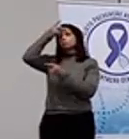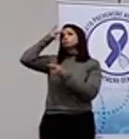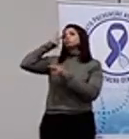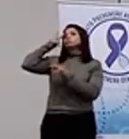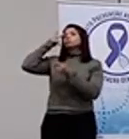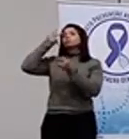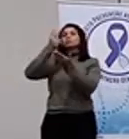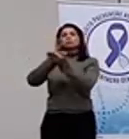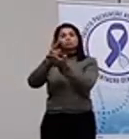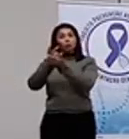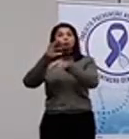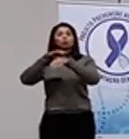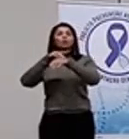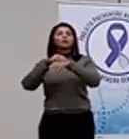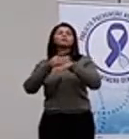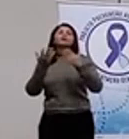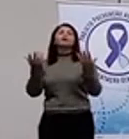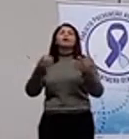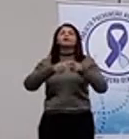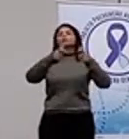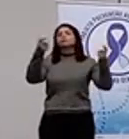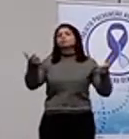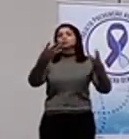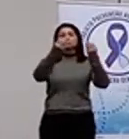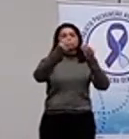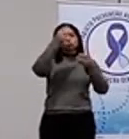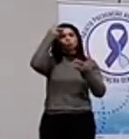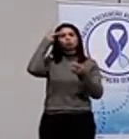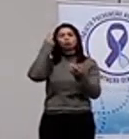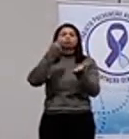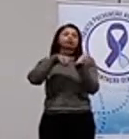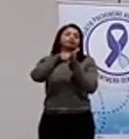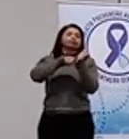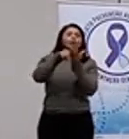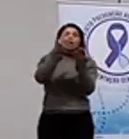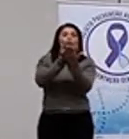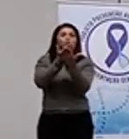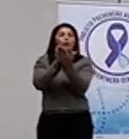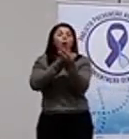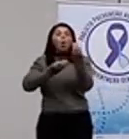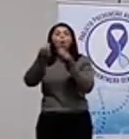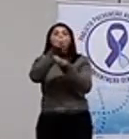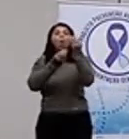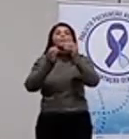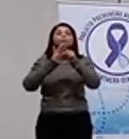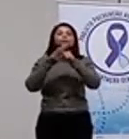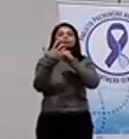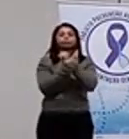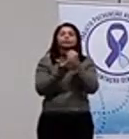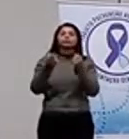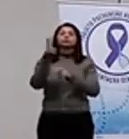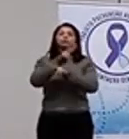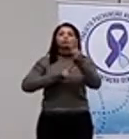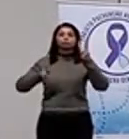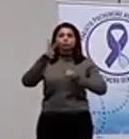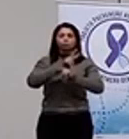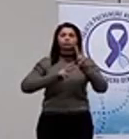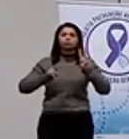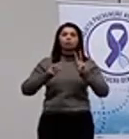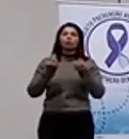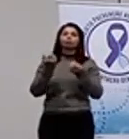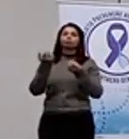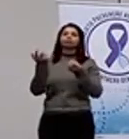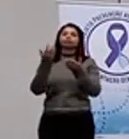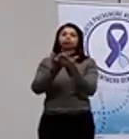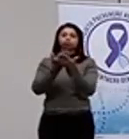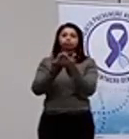número grande de pessoas para poder estudar e compreender como, por exemplo, um vírus funciona, para você poder criar uma vacina